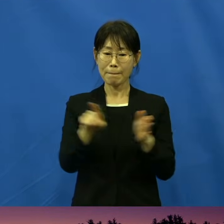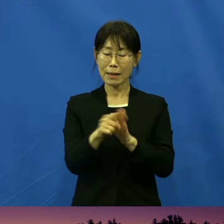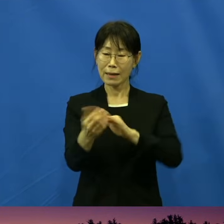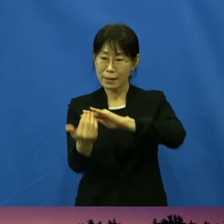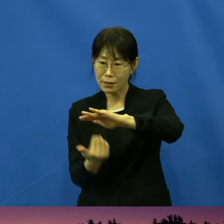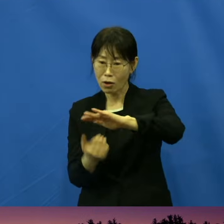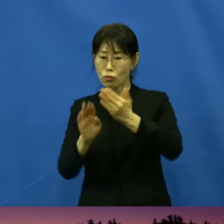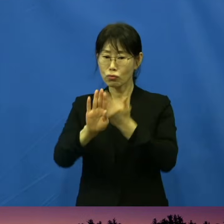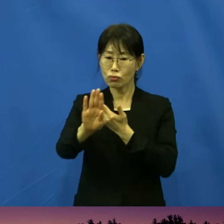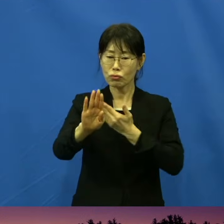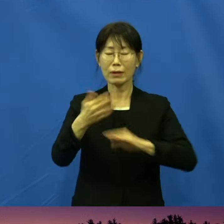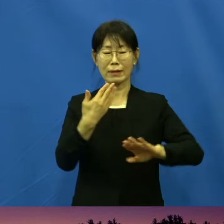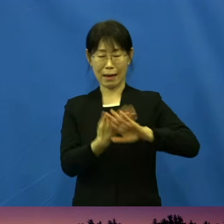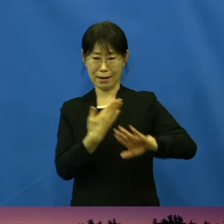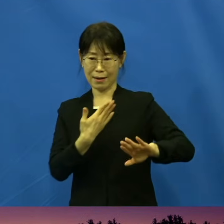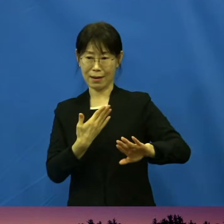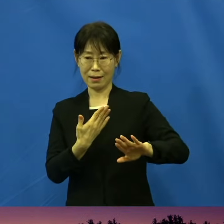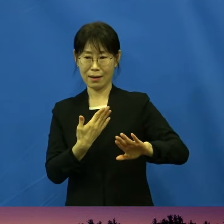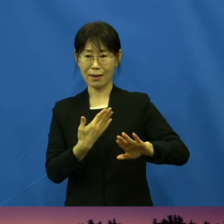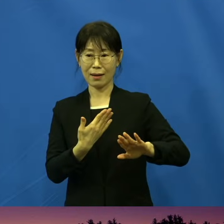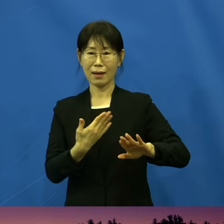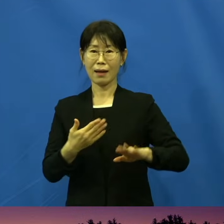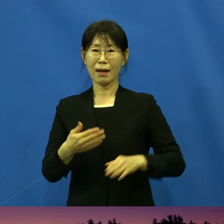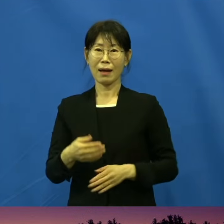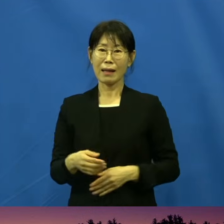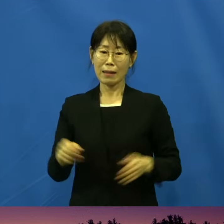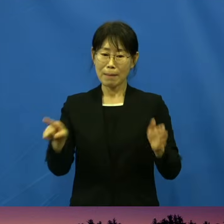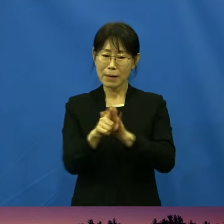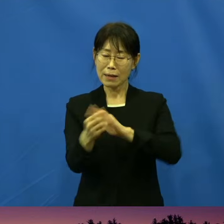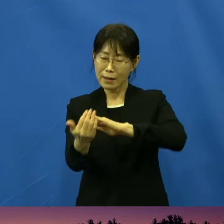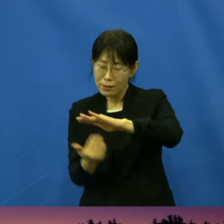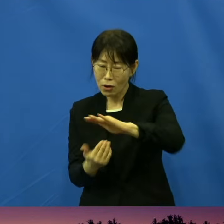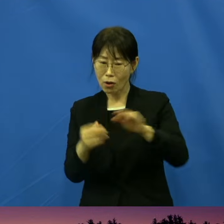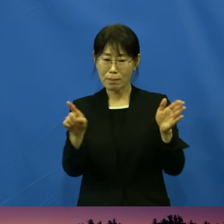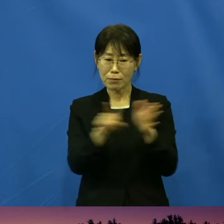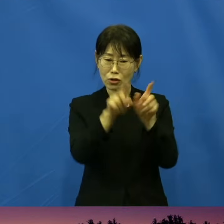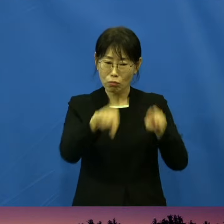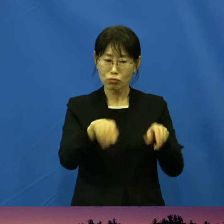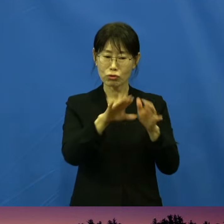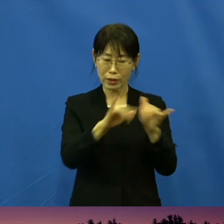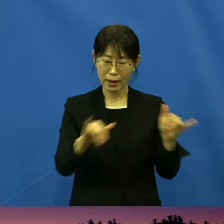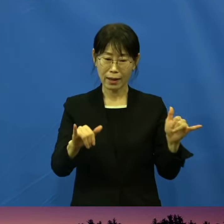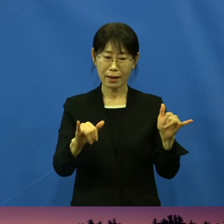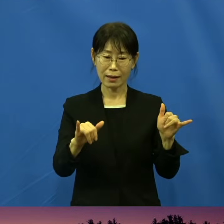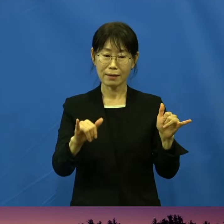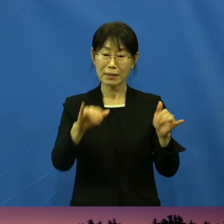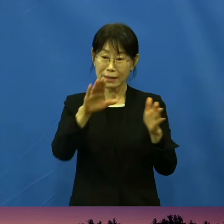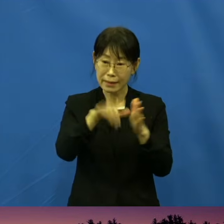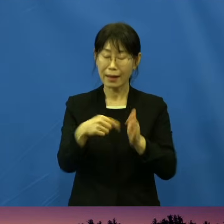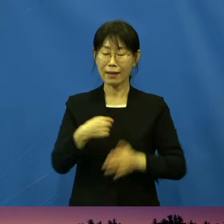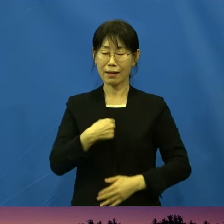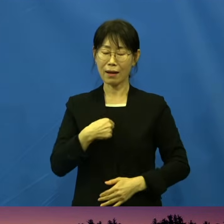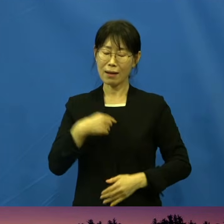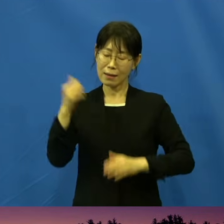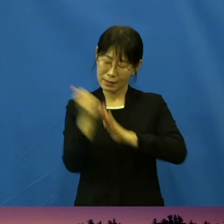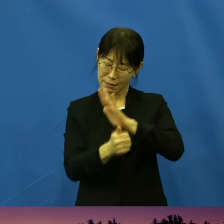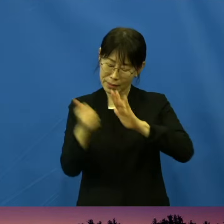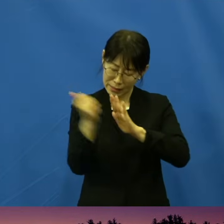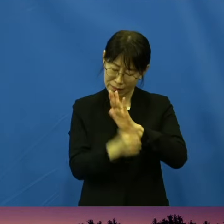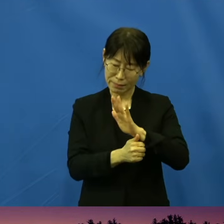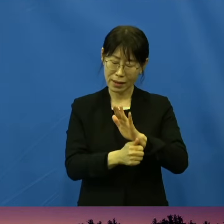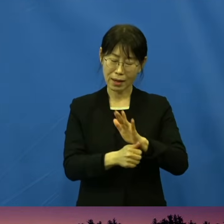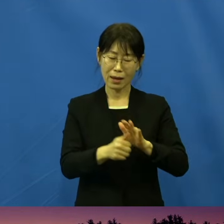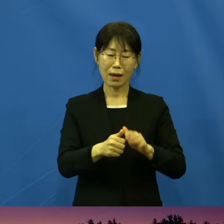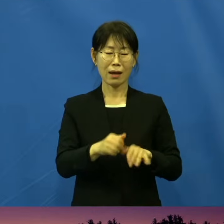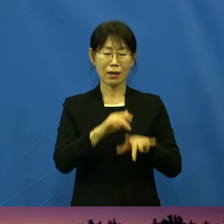거죠. 이전에는 우리의 삶이 늘 무기력하고 죄 앞에서 실패를 반복하며 살았습니다. 죄의 종로로 다음에